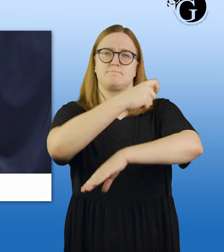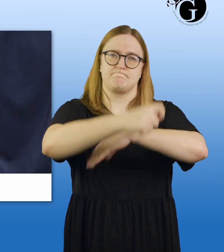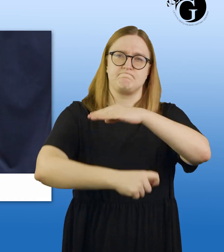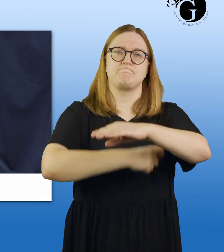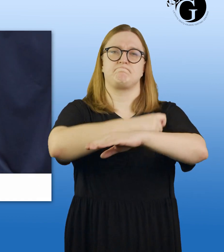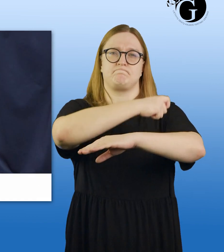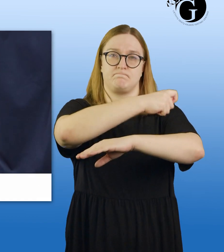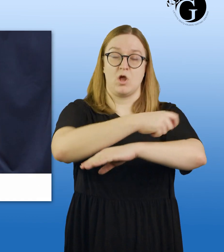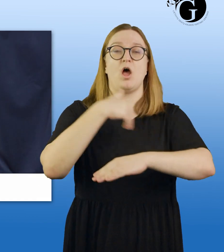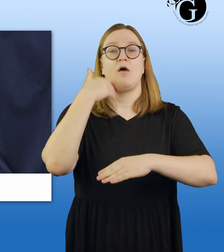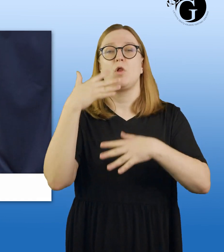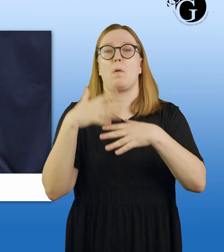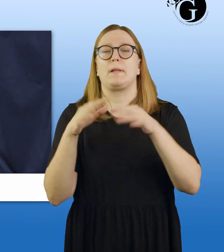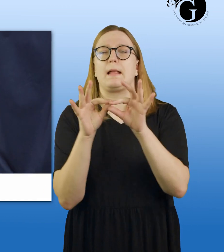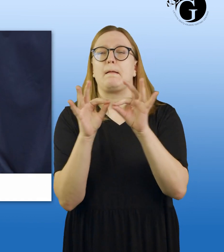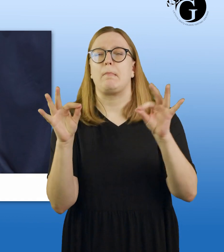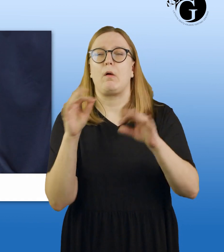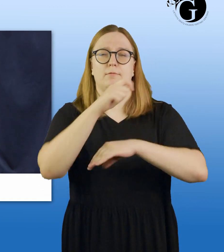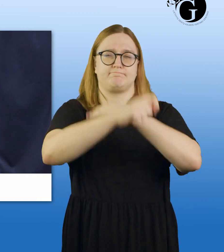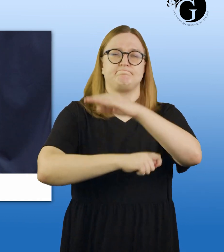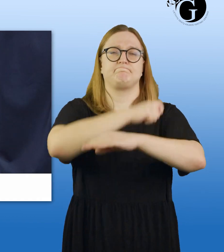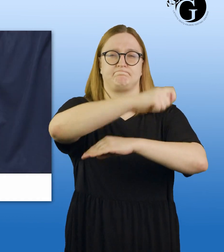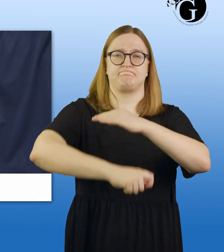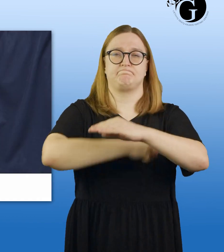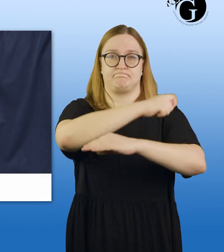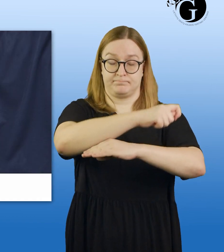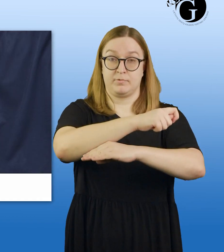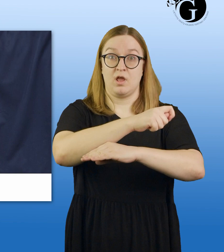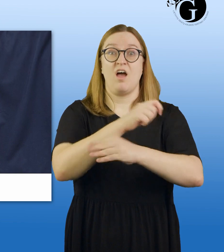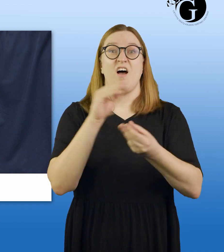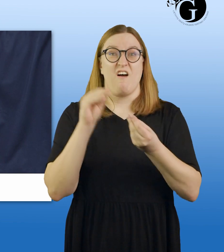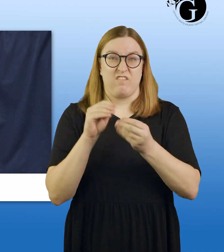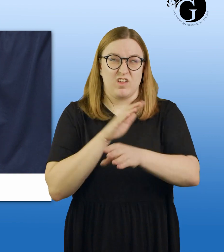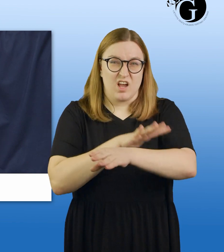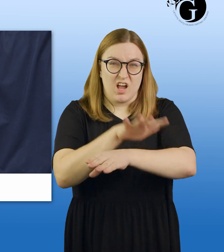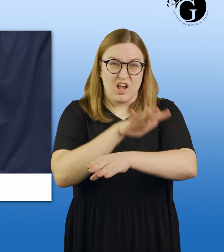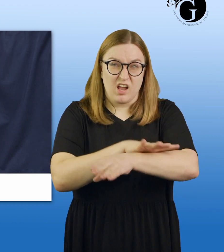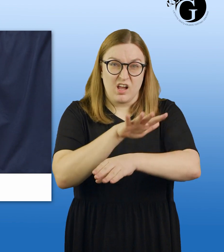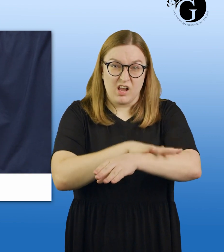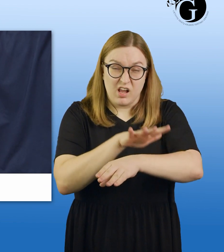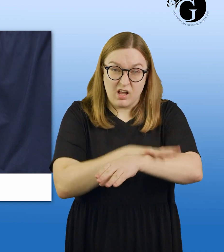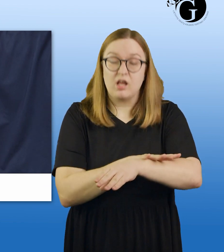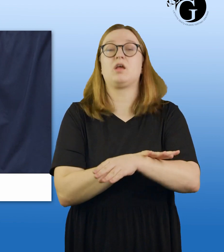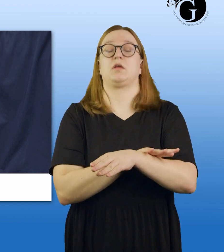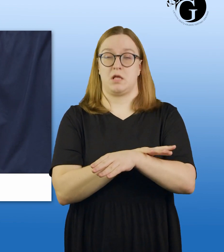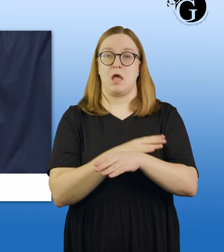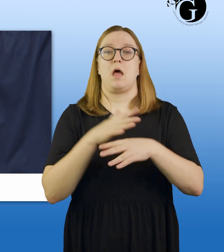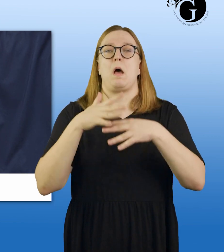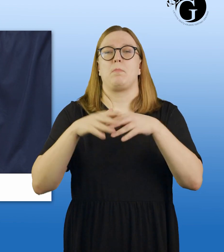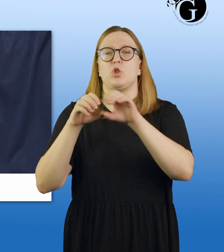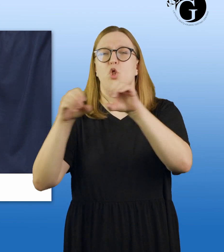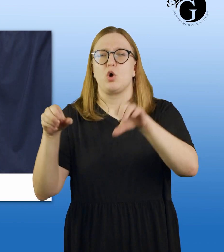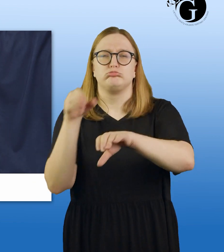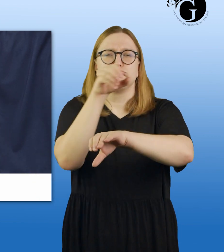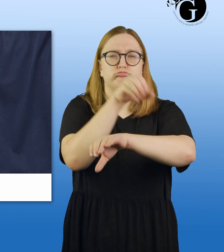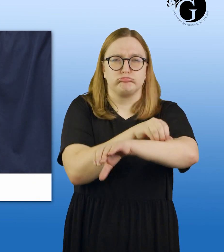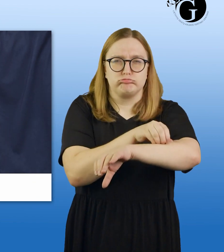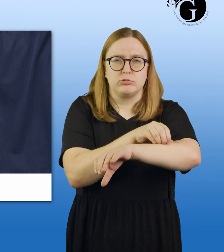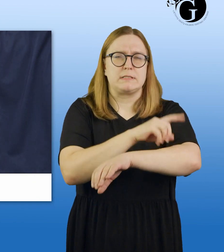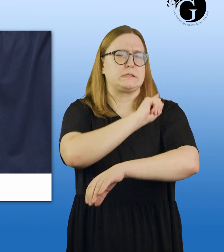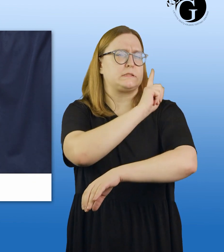2-3 kartus apsukę apriškite bintu. Kraujavimui nesulėtėjus uždėkite binto ritinėlį ant